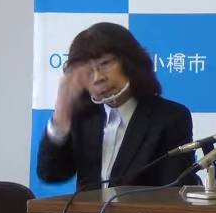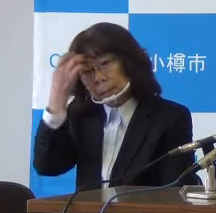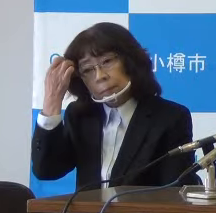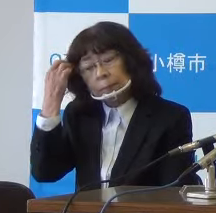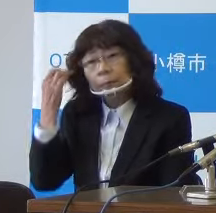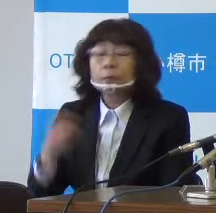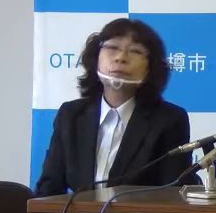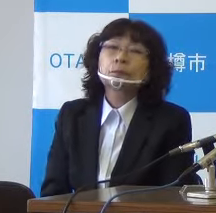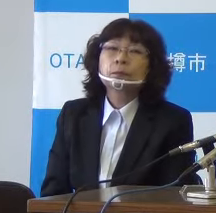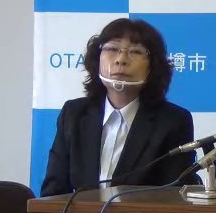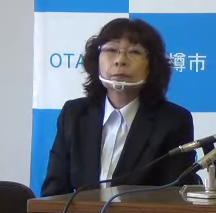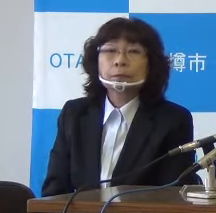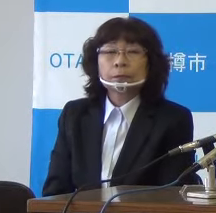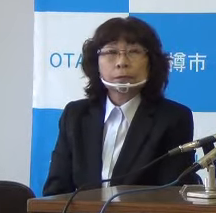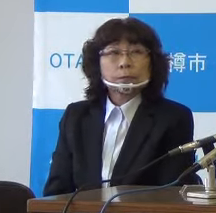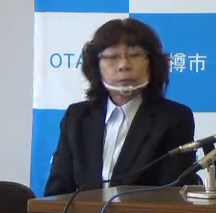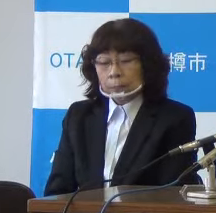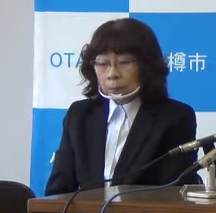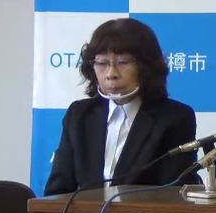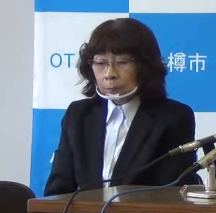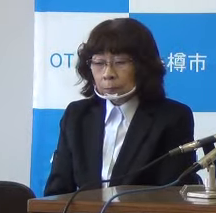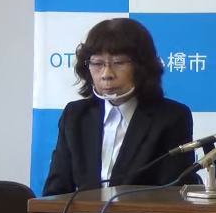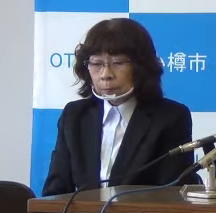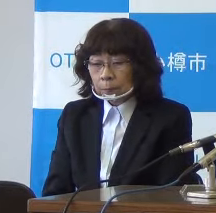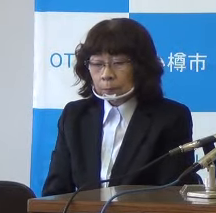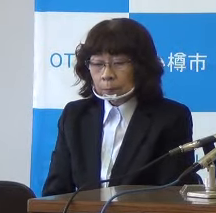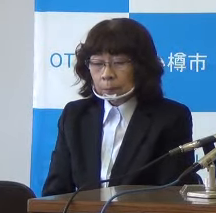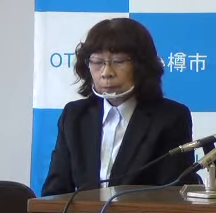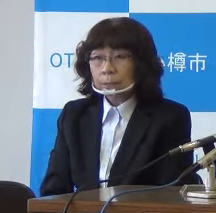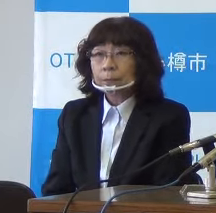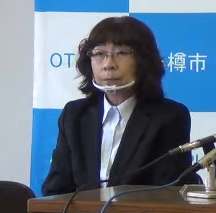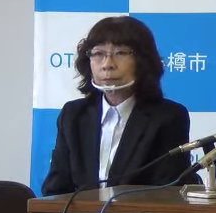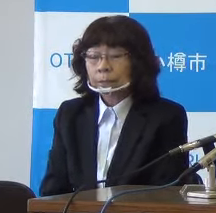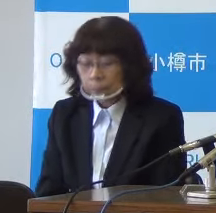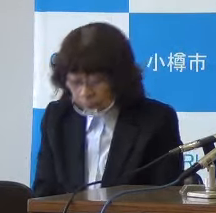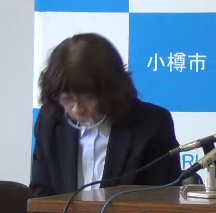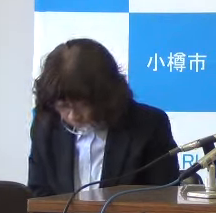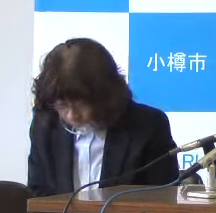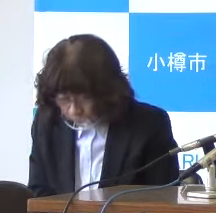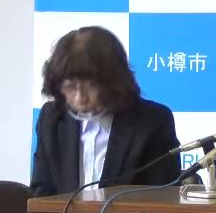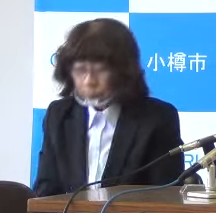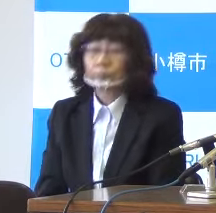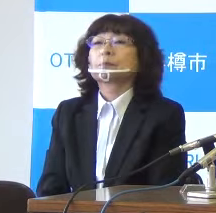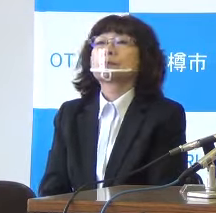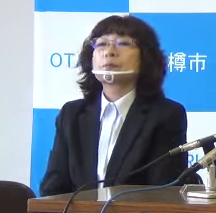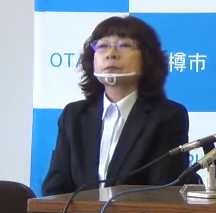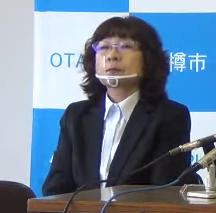始めさせていただきます。本日の手話通訳は徳山久美子さんにお願いしております。